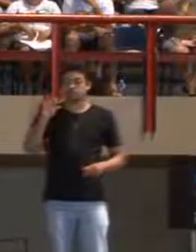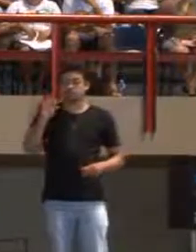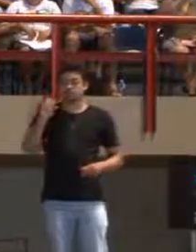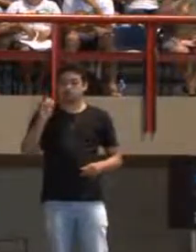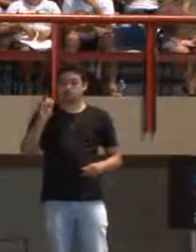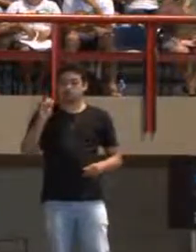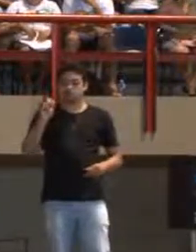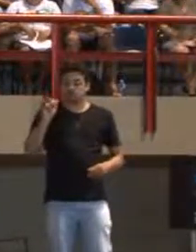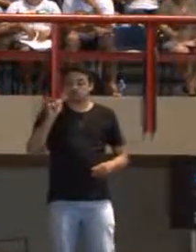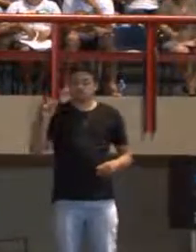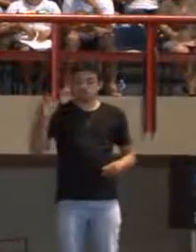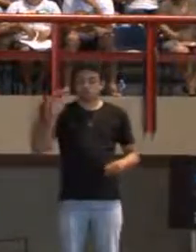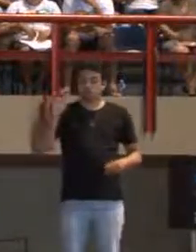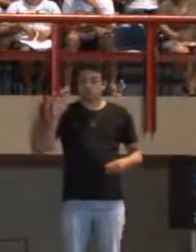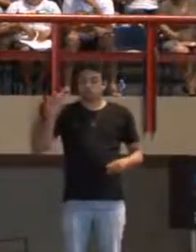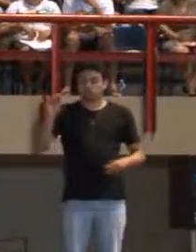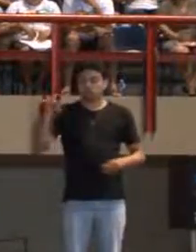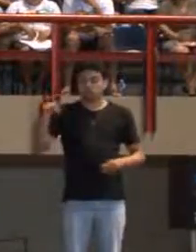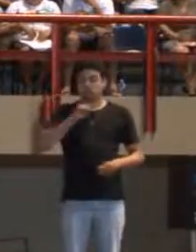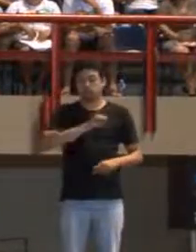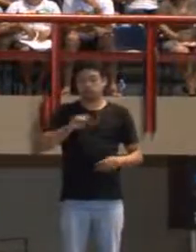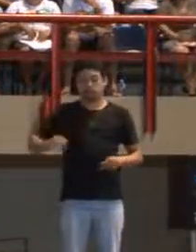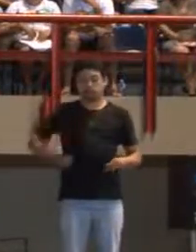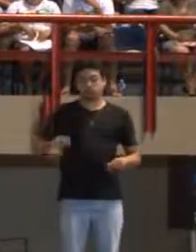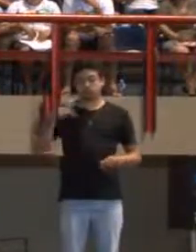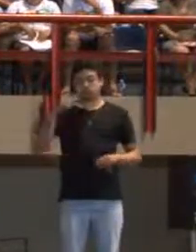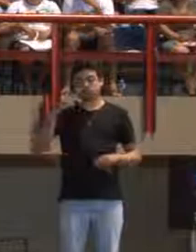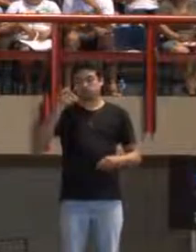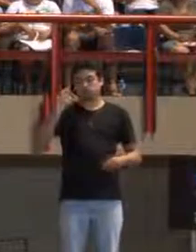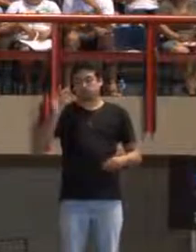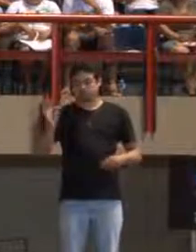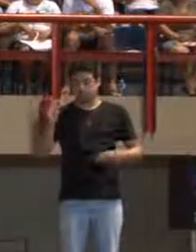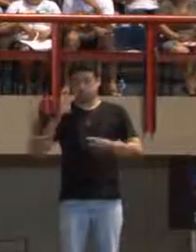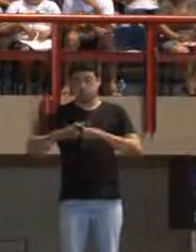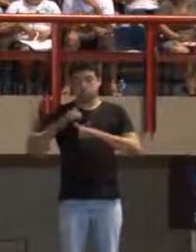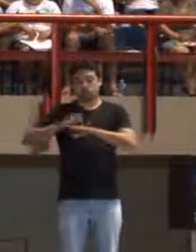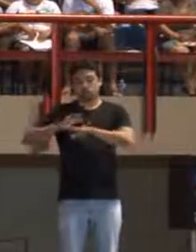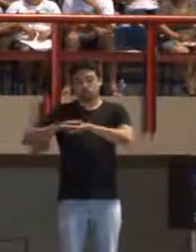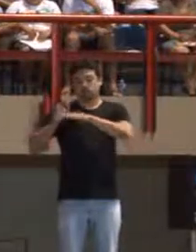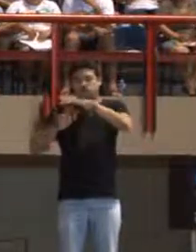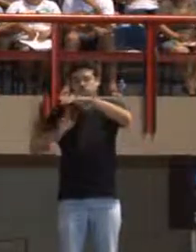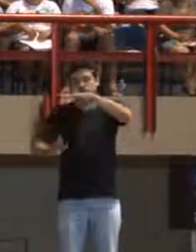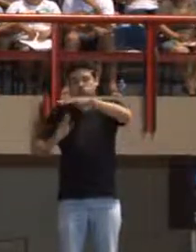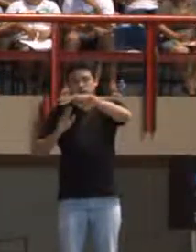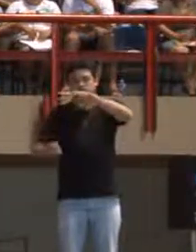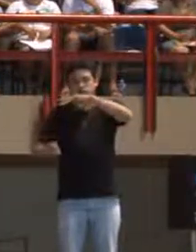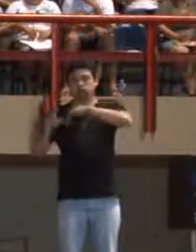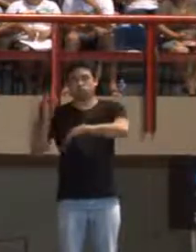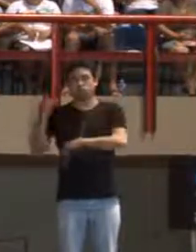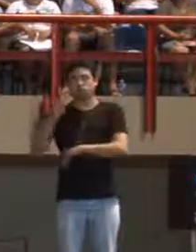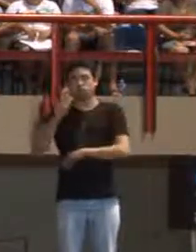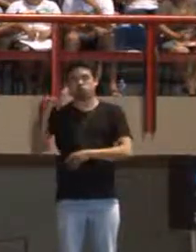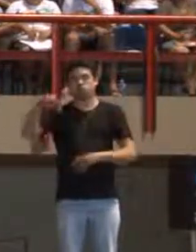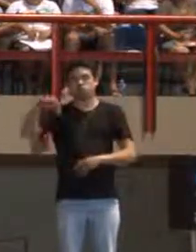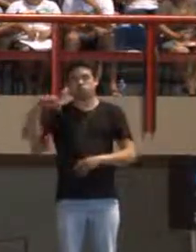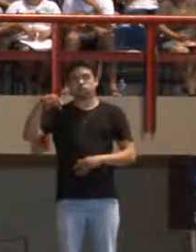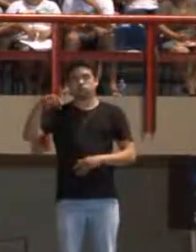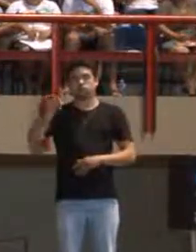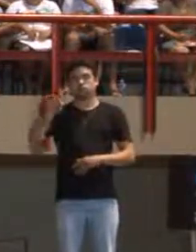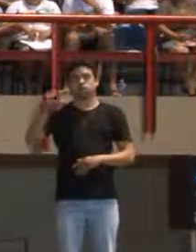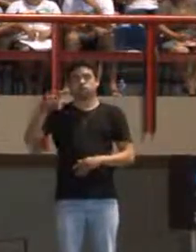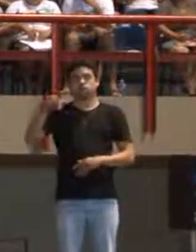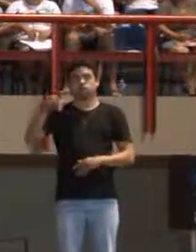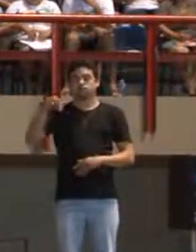que é senador pelo PDT do Distrito Federal, foi reitor da Universidade de Brasília, da UNB, foi